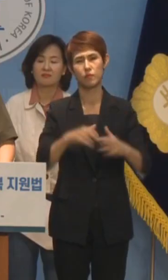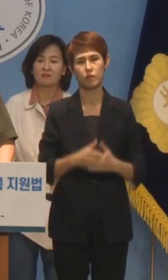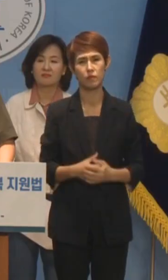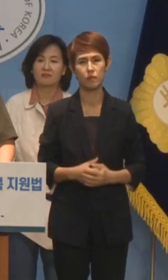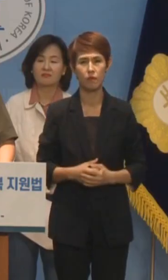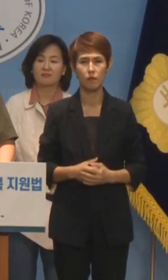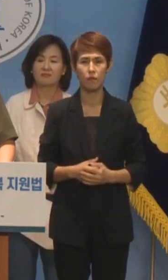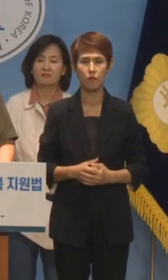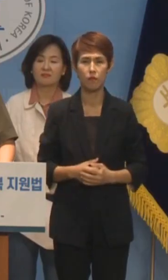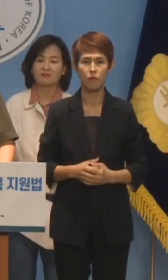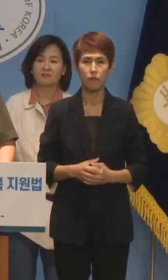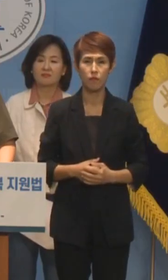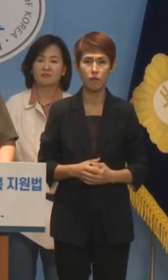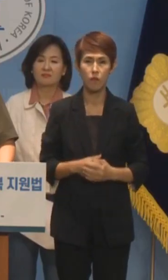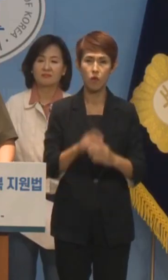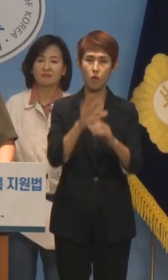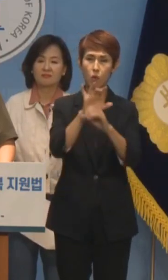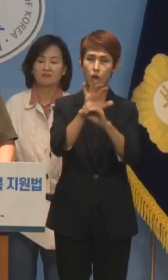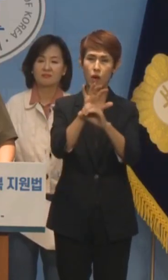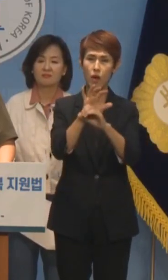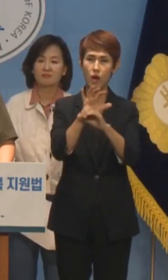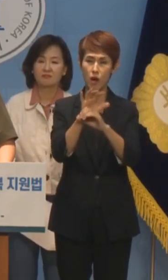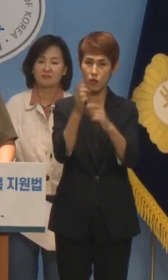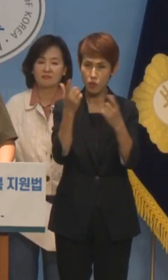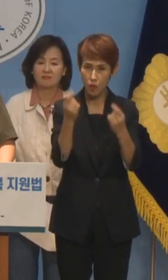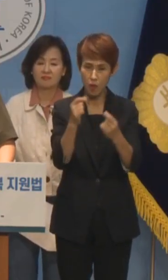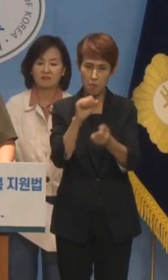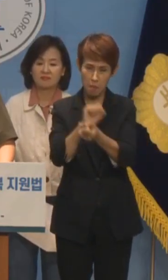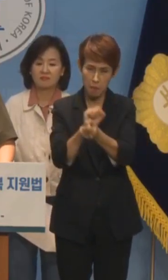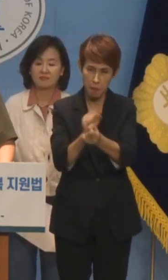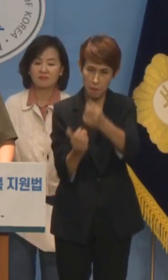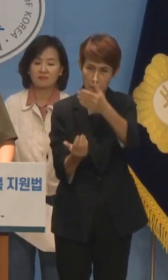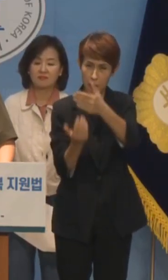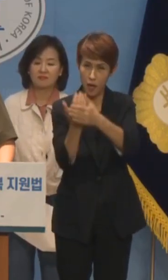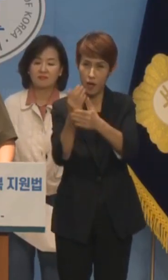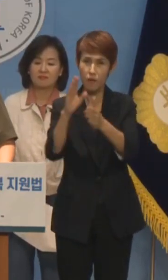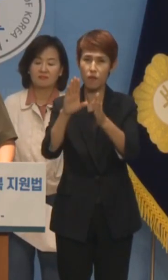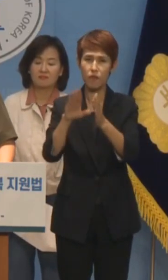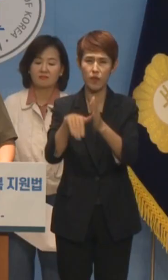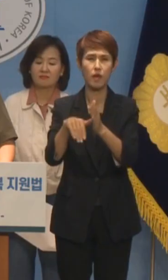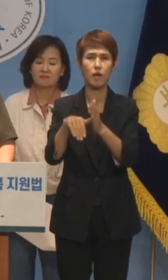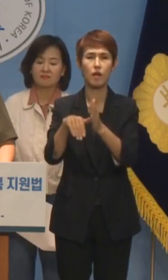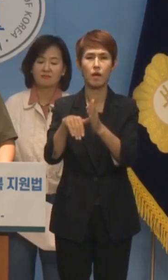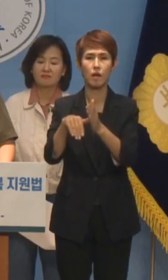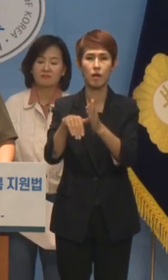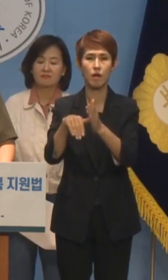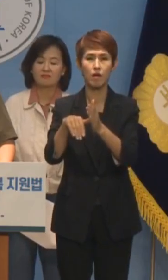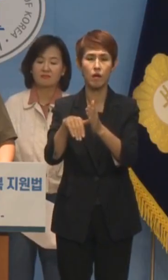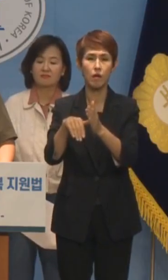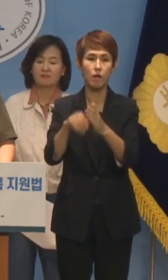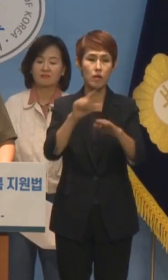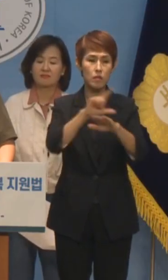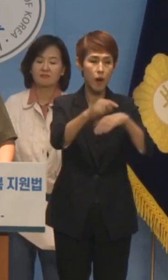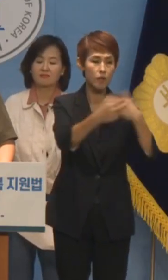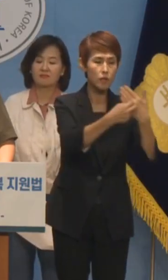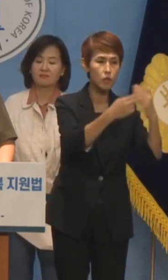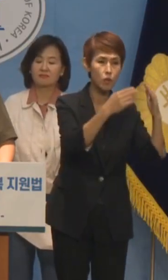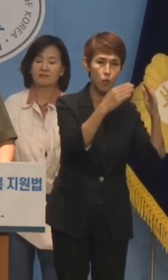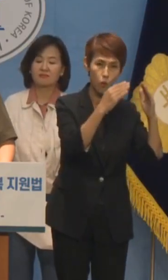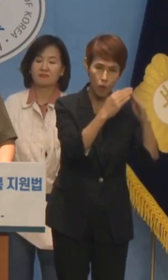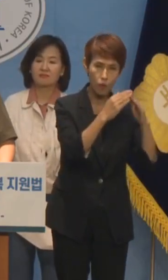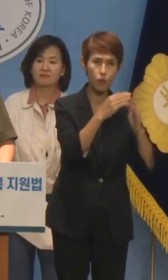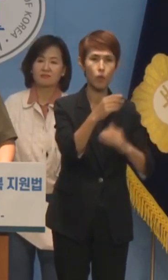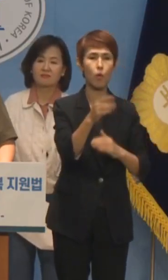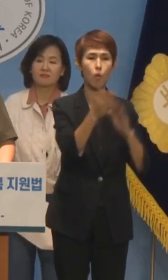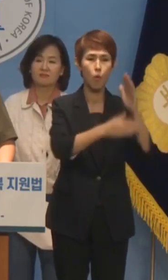언제 일어날지 모르는 코로나19와 같은 전염병으로 인한 국가적 재난이 상황 발생했을 때 지방의료원과 공공병원